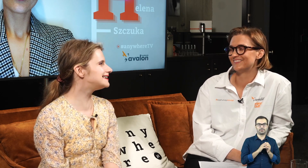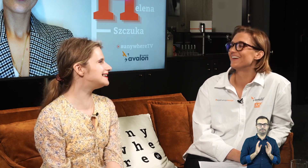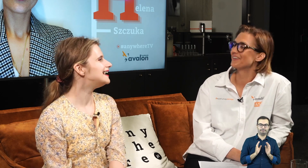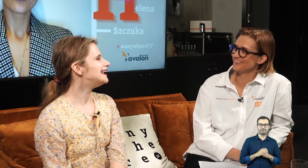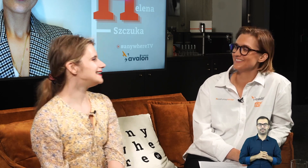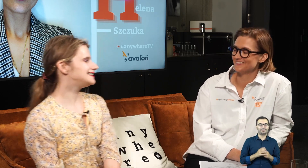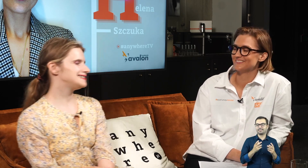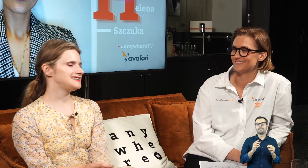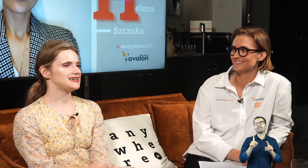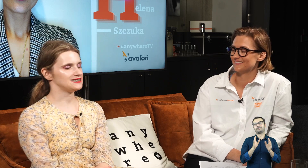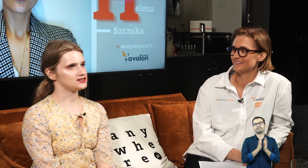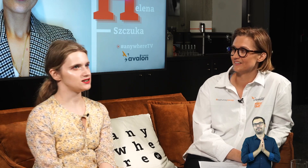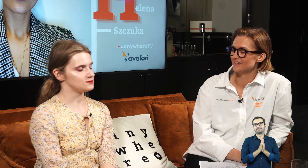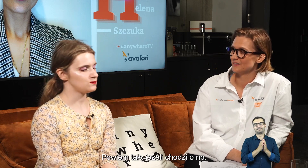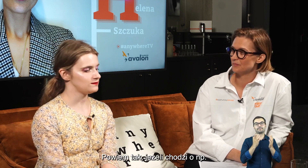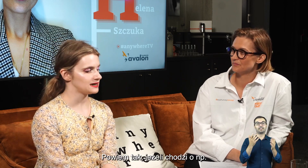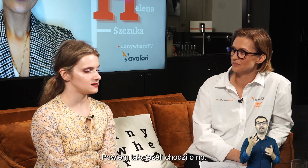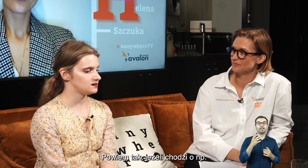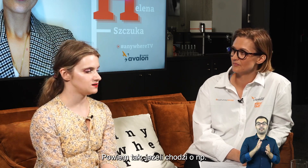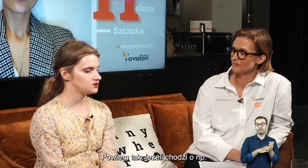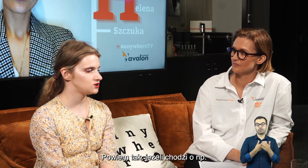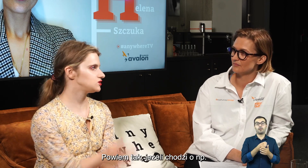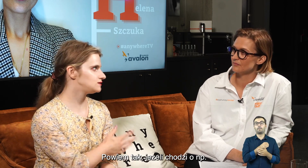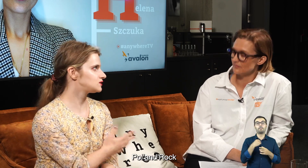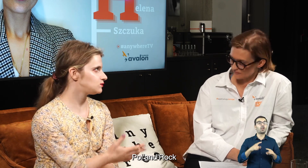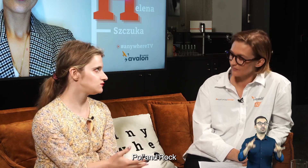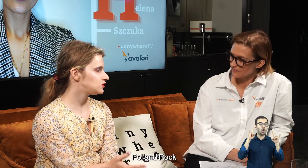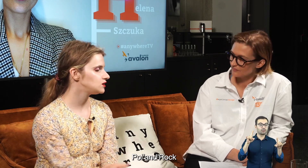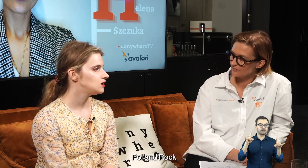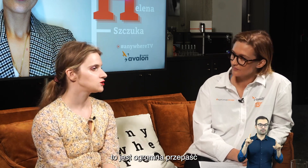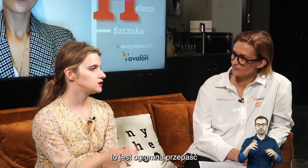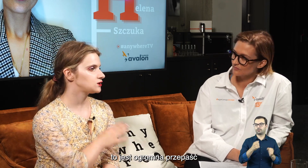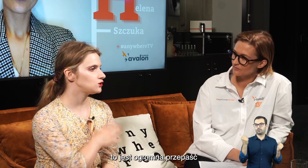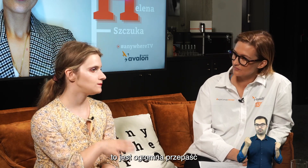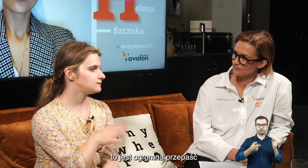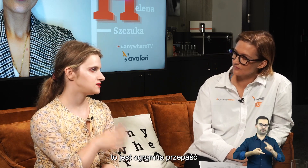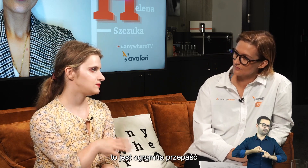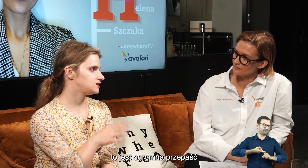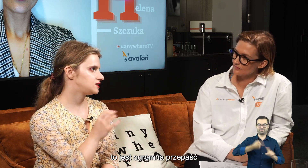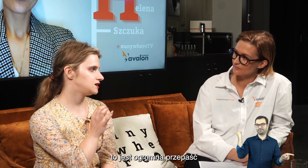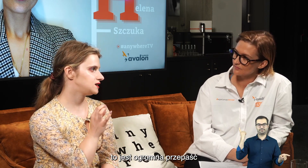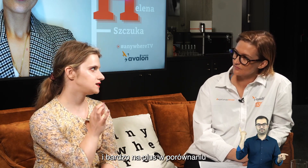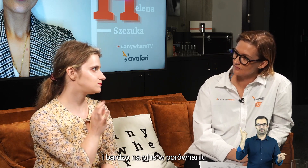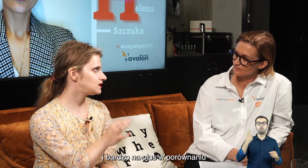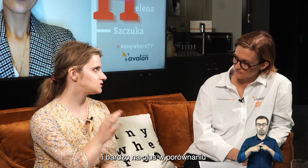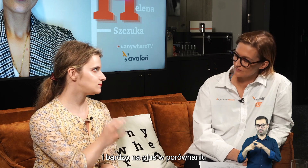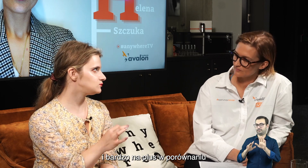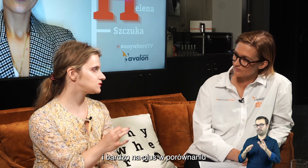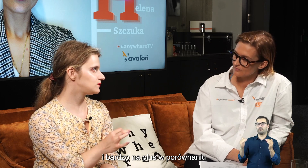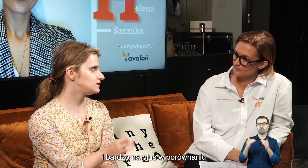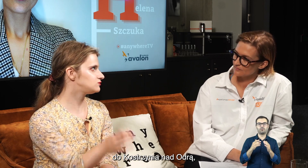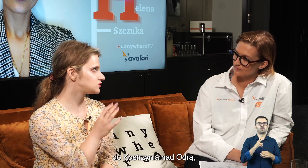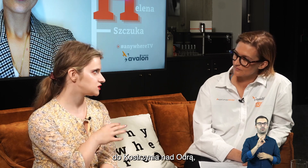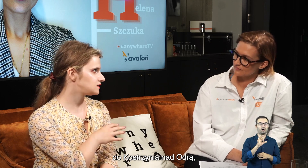Pomidor. Okay. Nie, znaczy powiem tak, jeżeli chodzi o na przykład Poland Rock, to jest ogromna przepaść i bardzo na